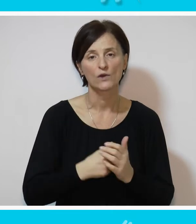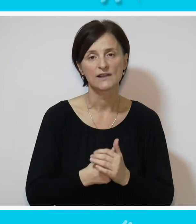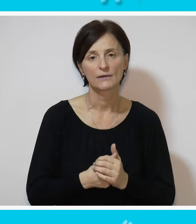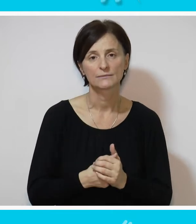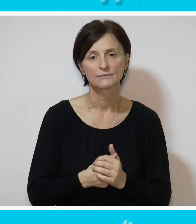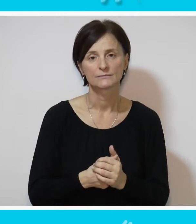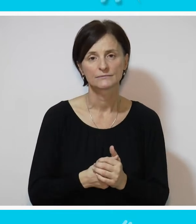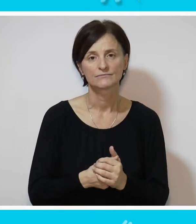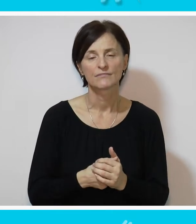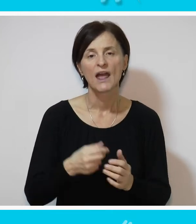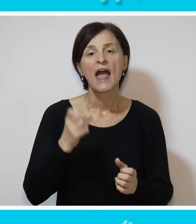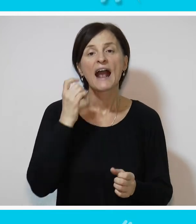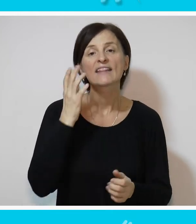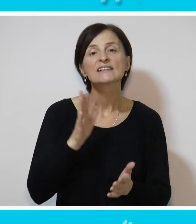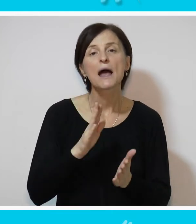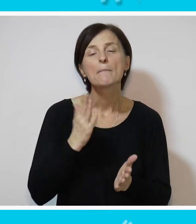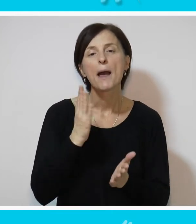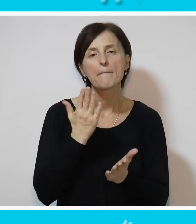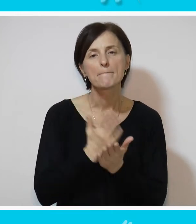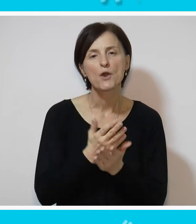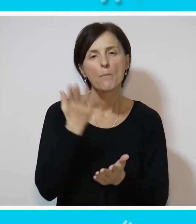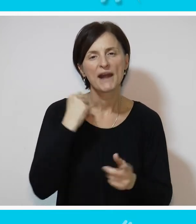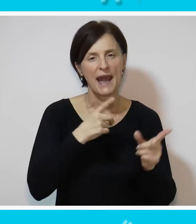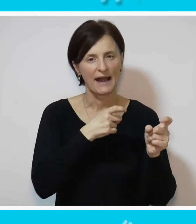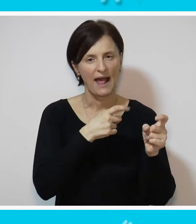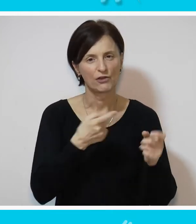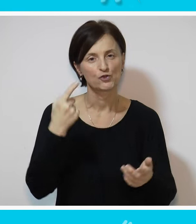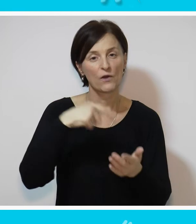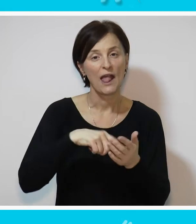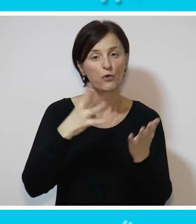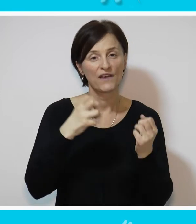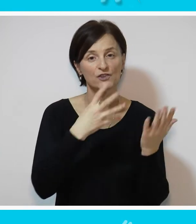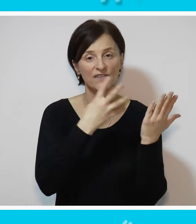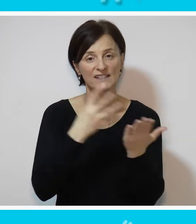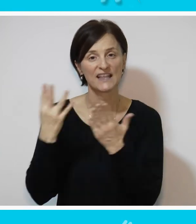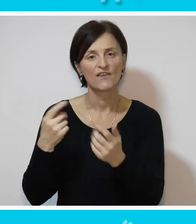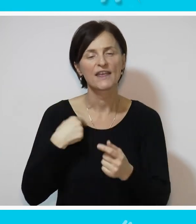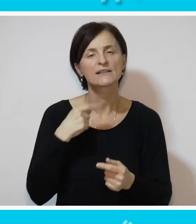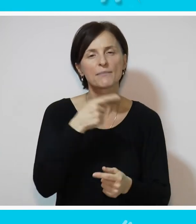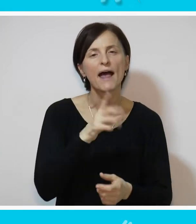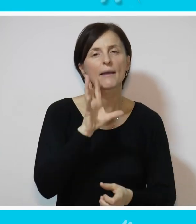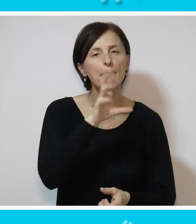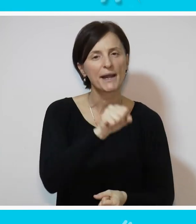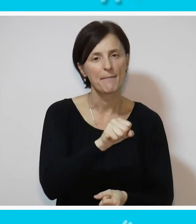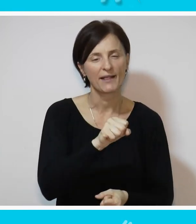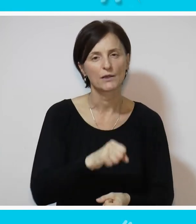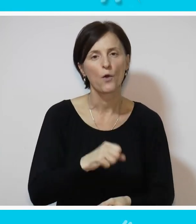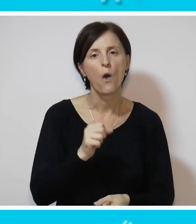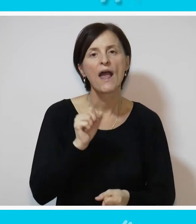skleroza. Kad sam bio na ratištu 1999. još tada sam